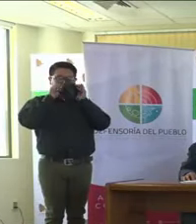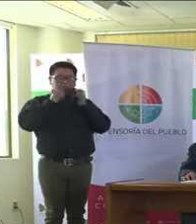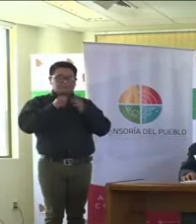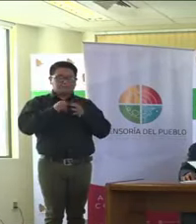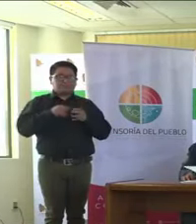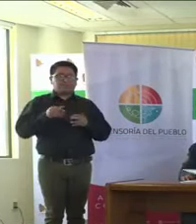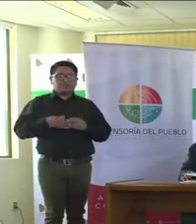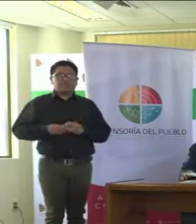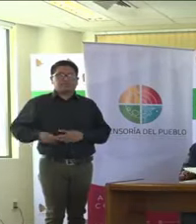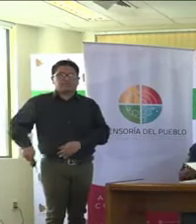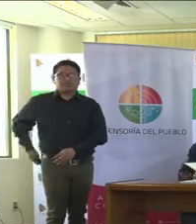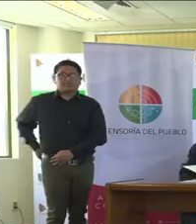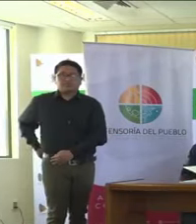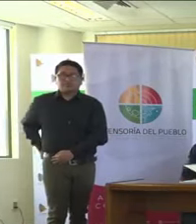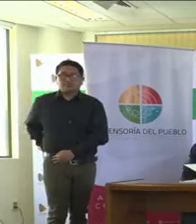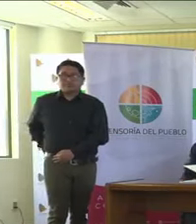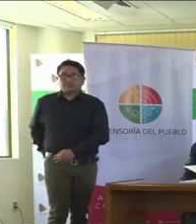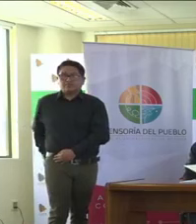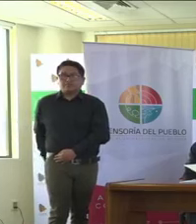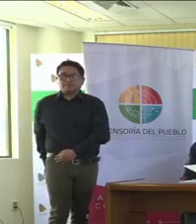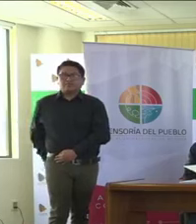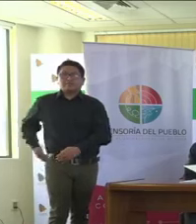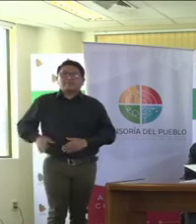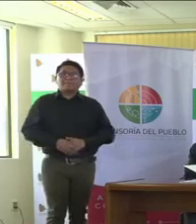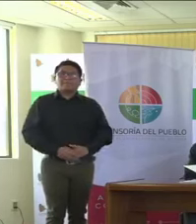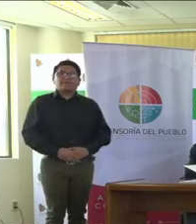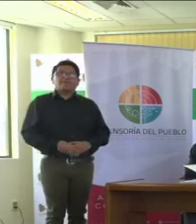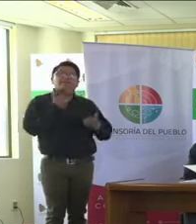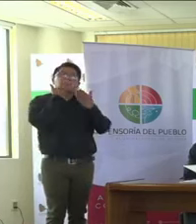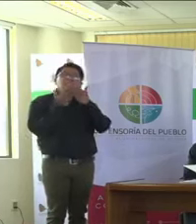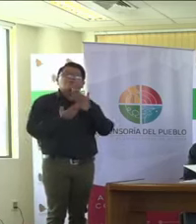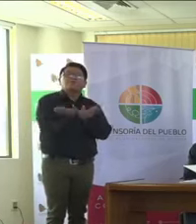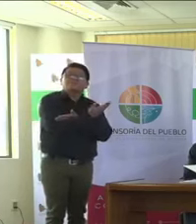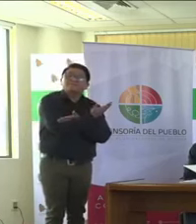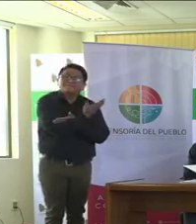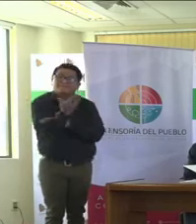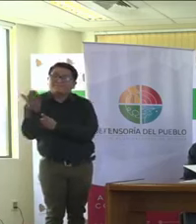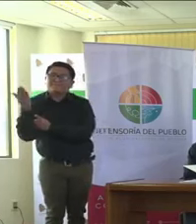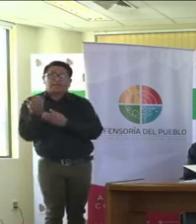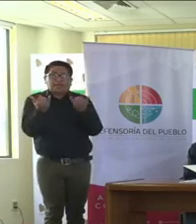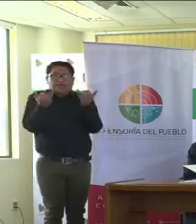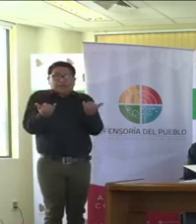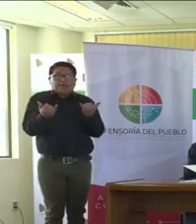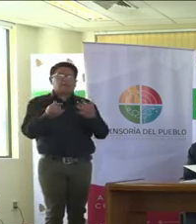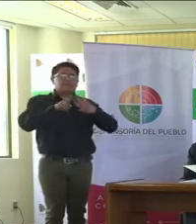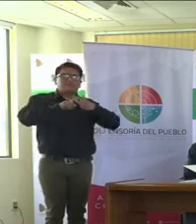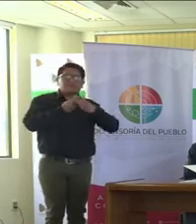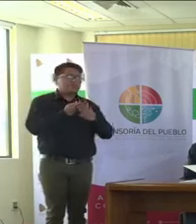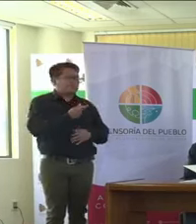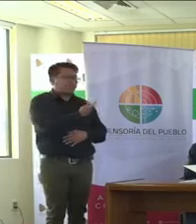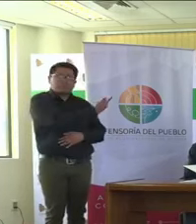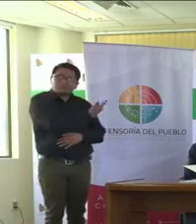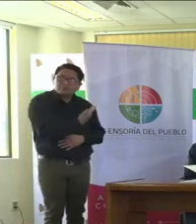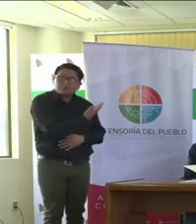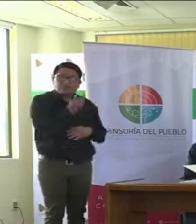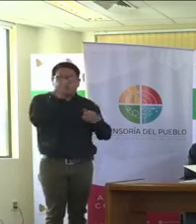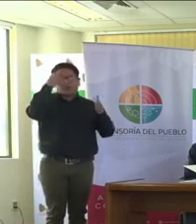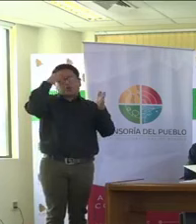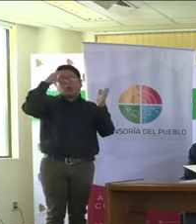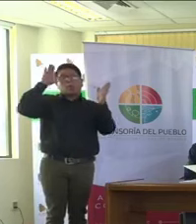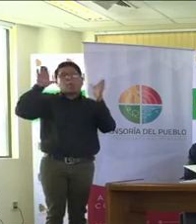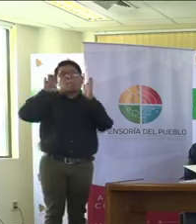Muy buenos días. Vamos a dar inicio a la firma de convenio interinstitucional entre la Defensoría del Pueblo y el Centro